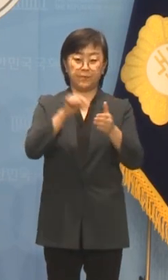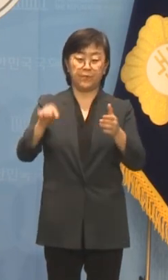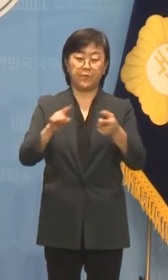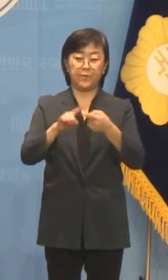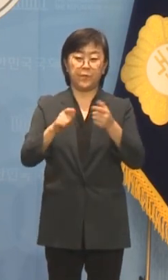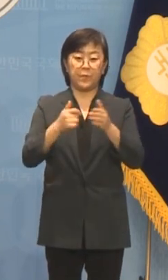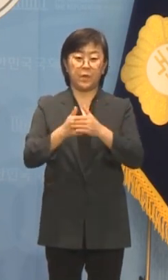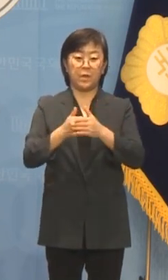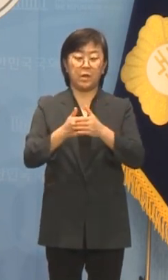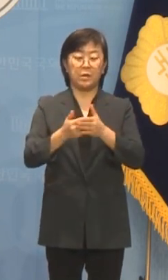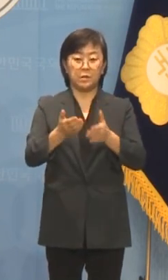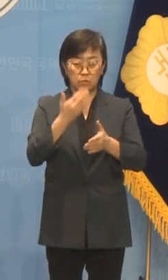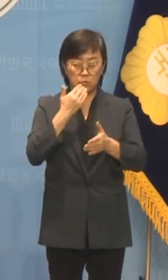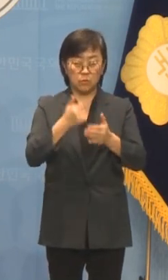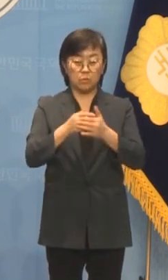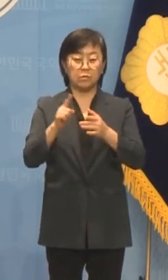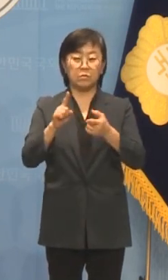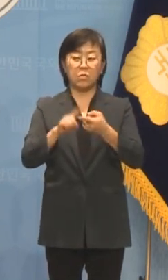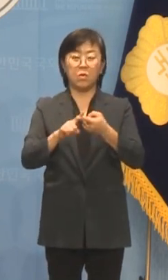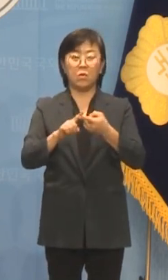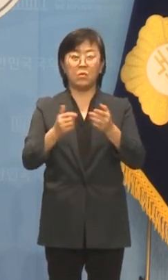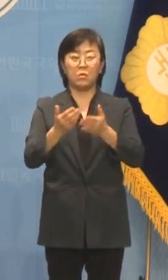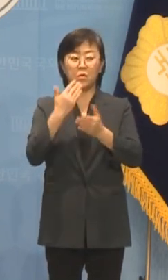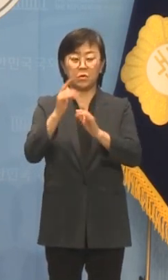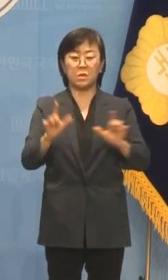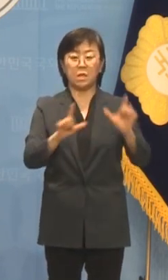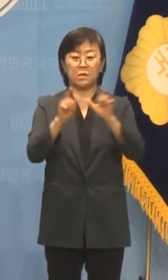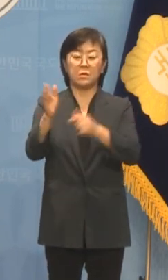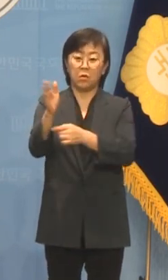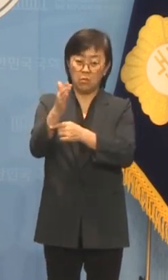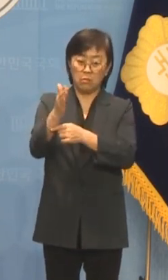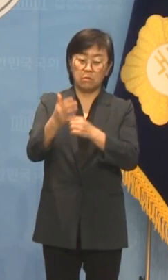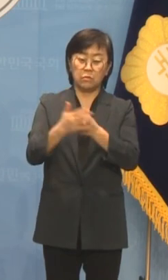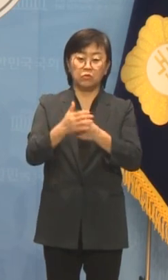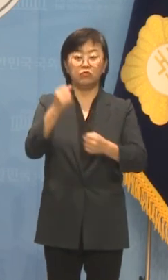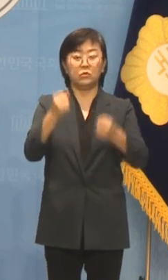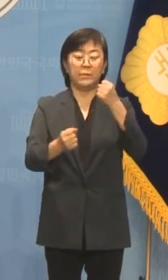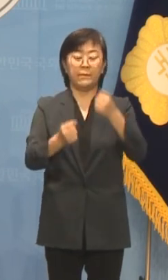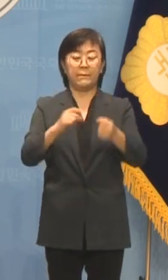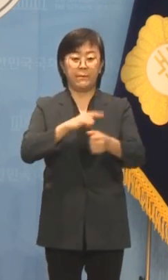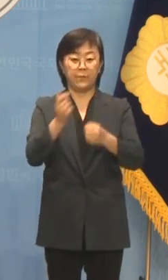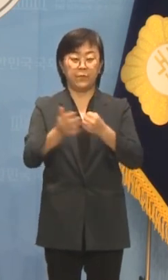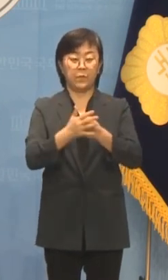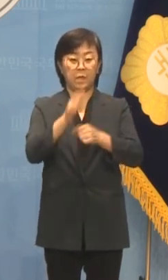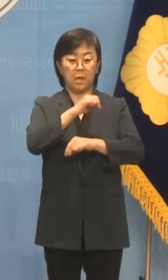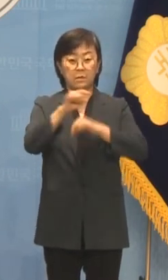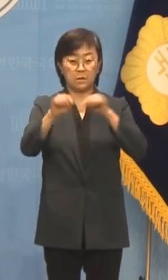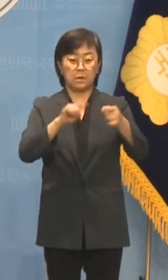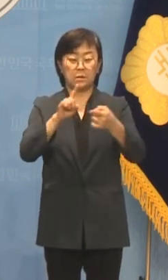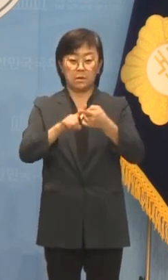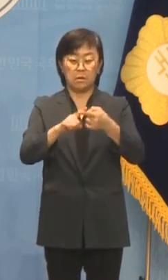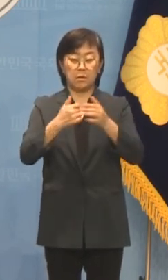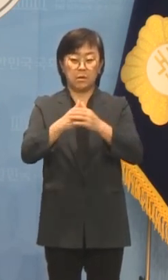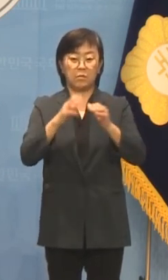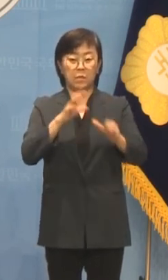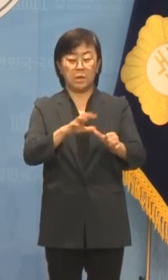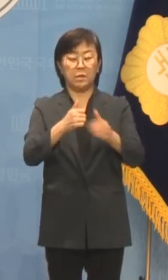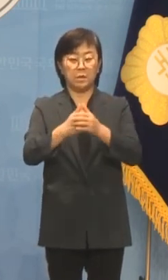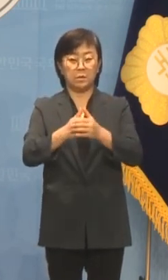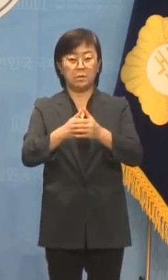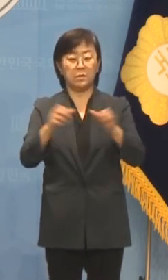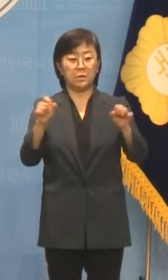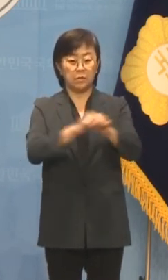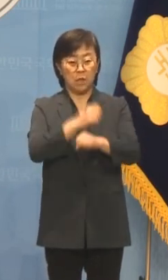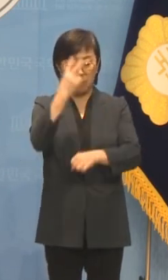화물운송업, 식품 접객업, 생계형 어업, 운전면허 등 행정제재에 대한 특별 감면